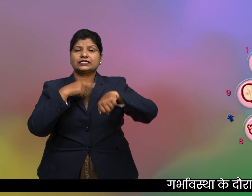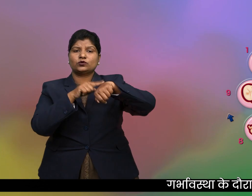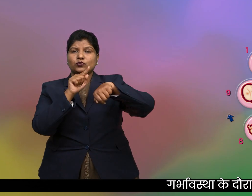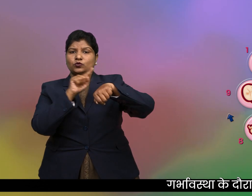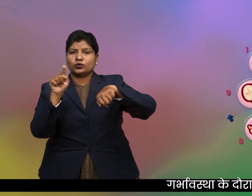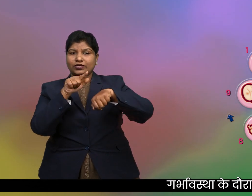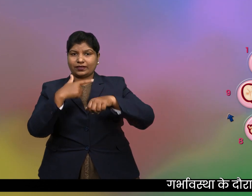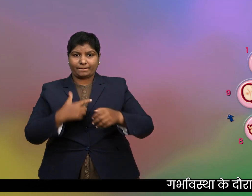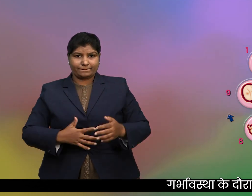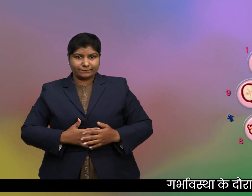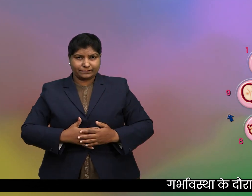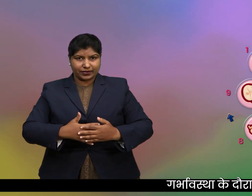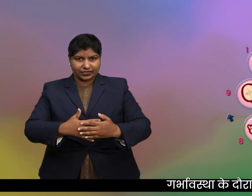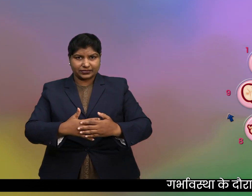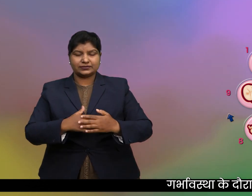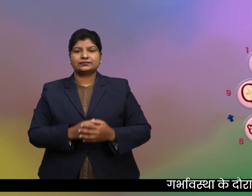गर्भावस्था के दौरान